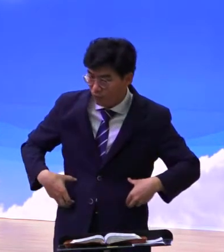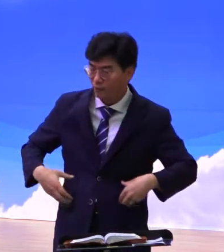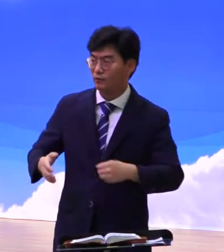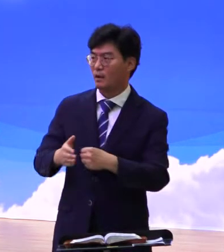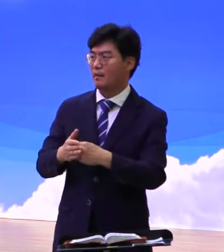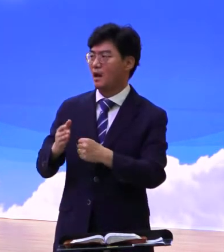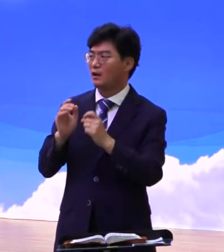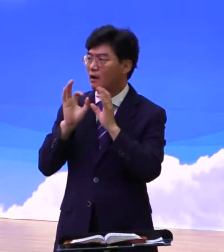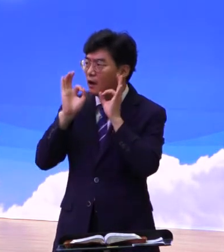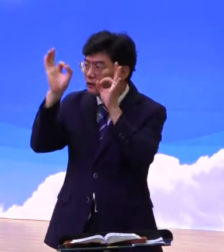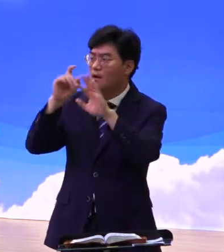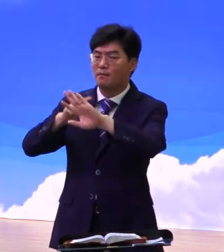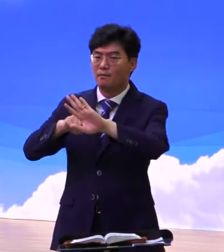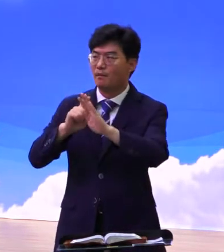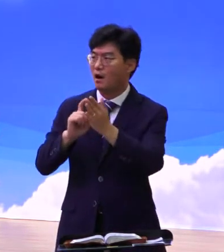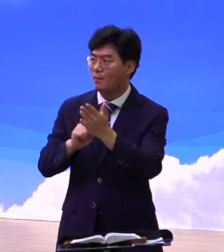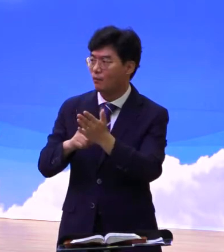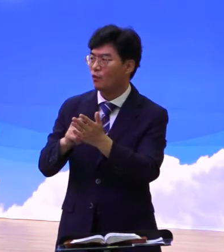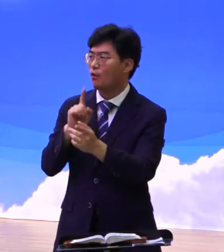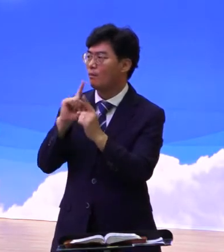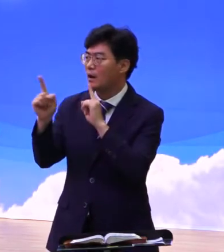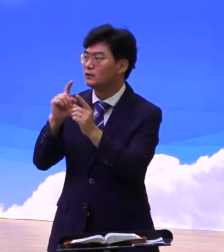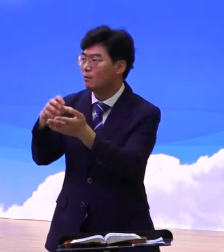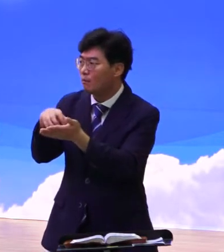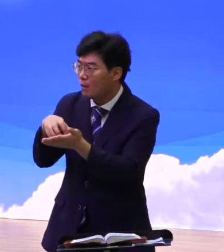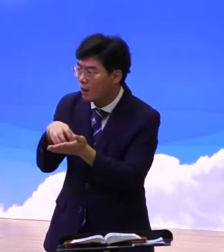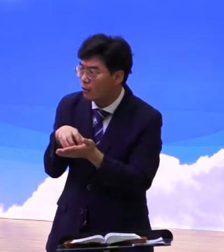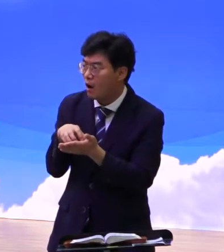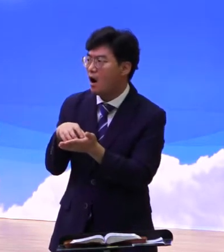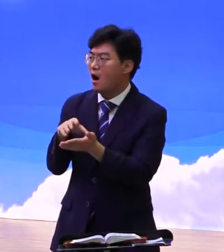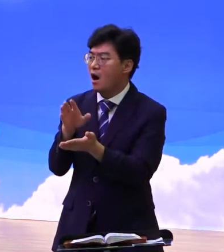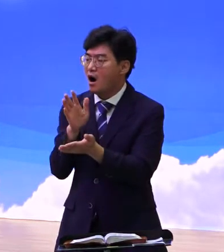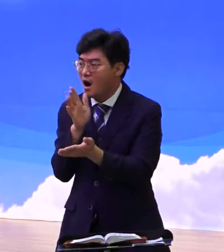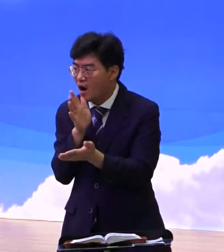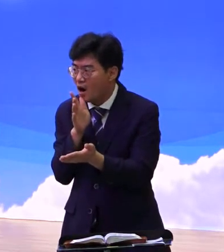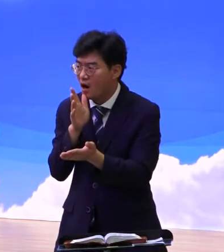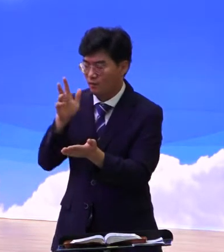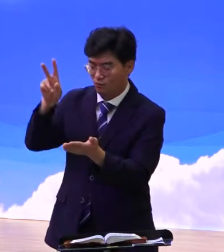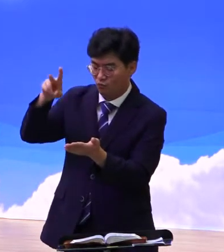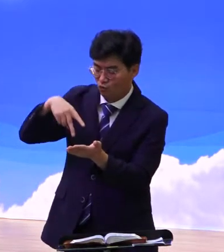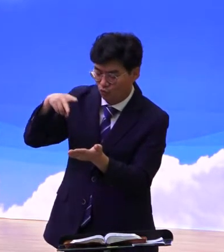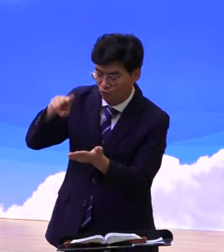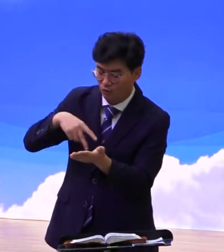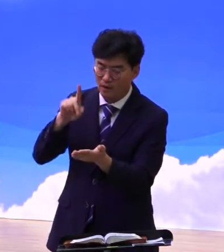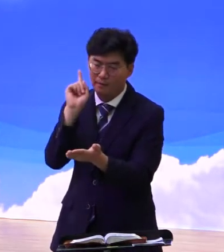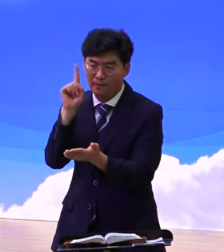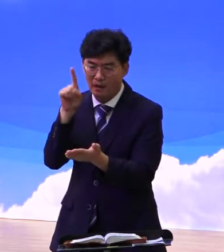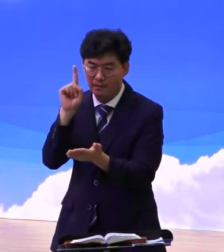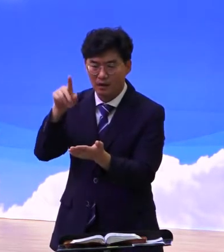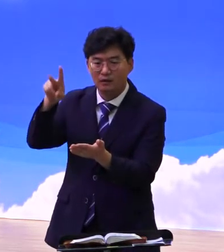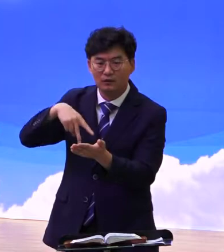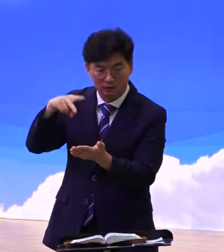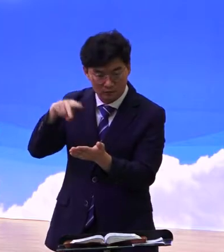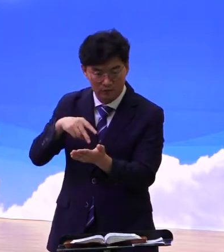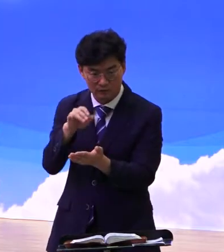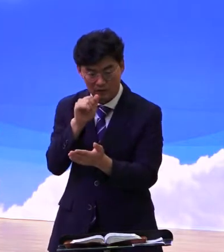마음으로 말씀을 받고 이것이 그러한가 하여 날마다 성경을 상고하므로.